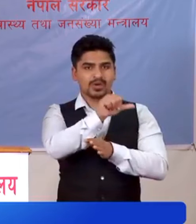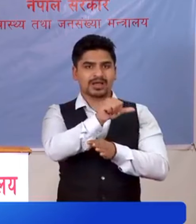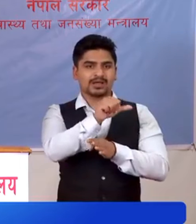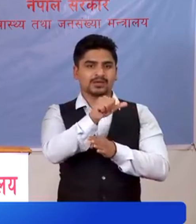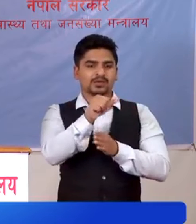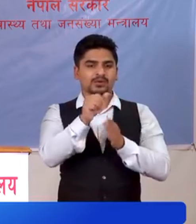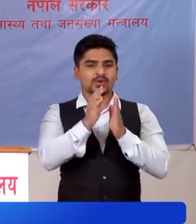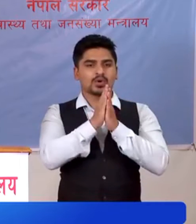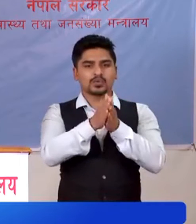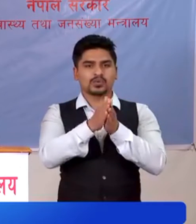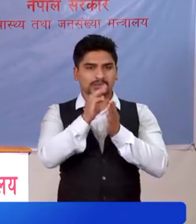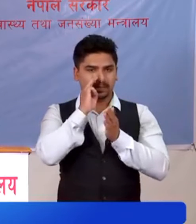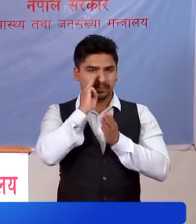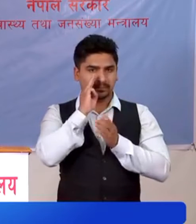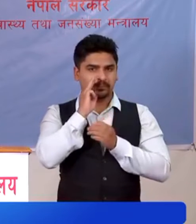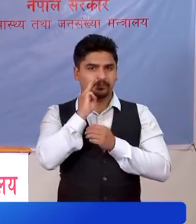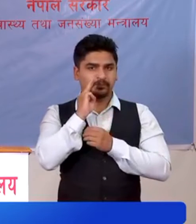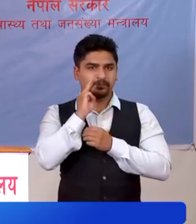उहाँको अनुरोधमा